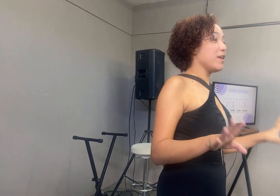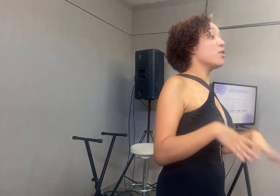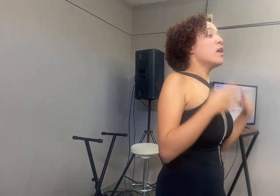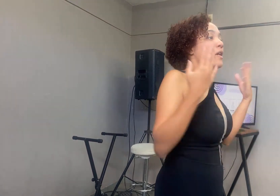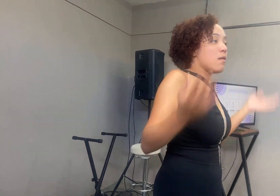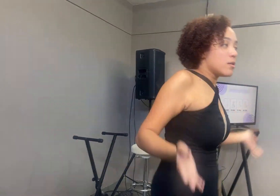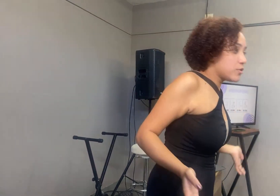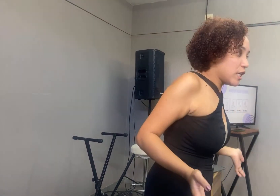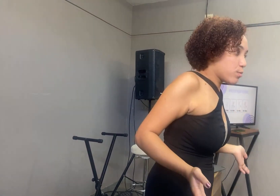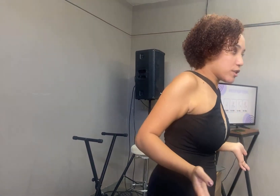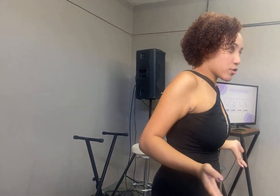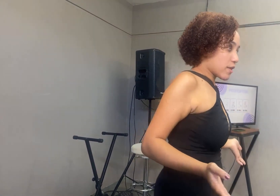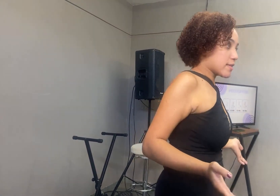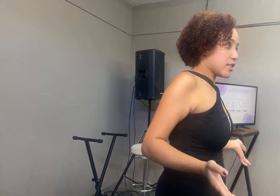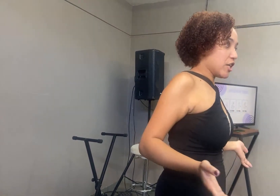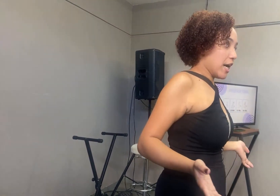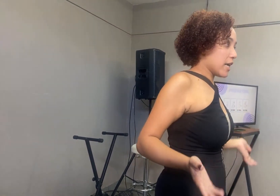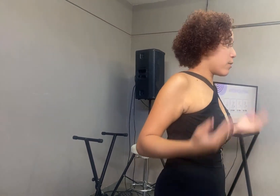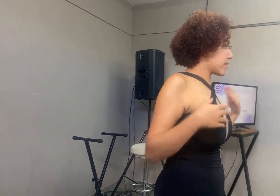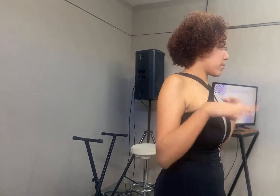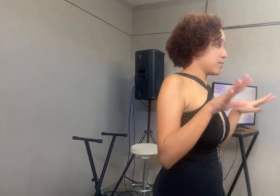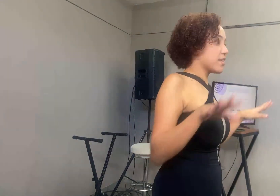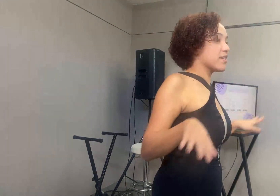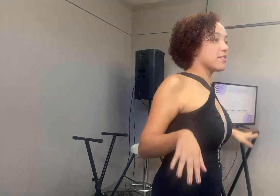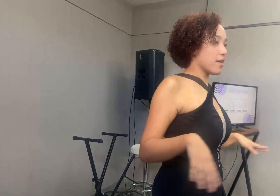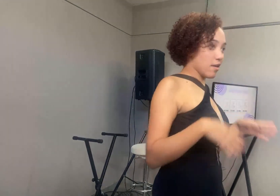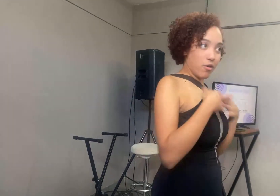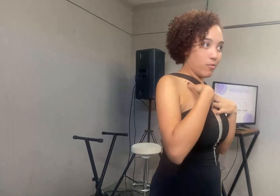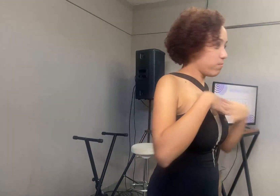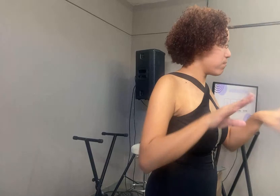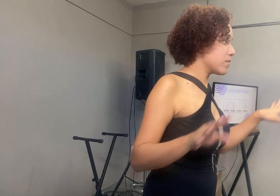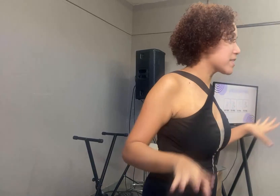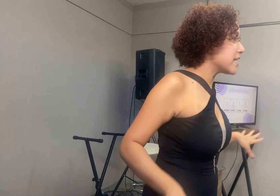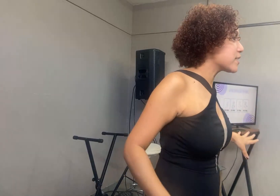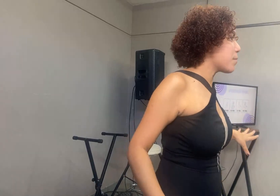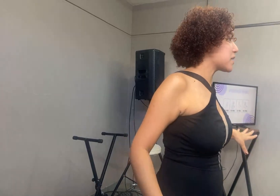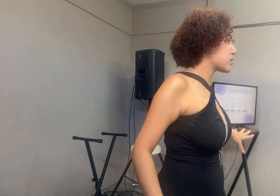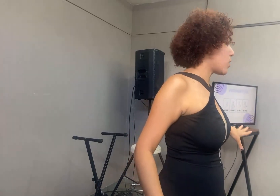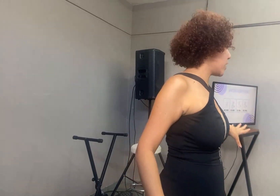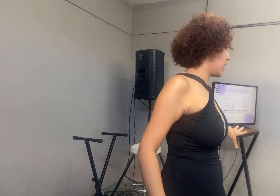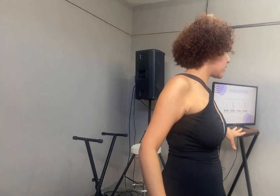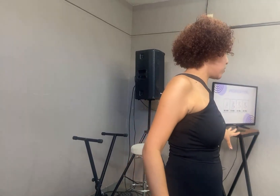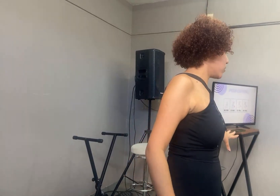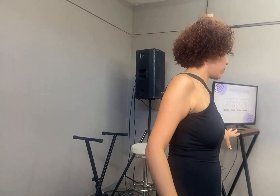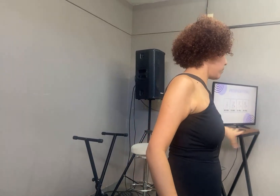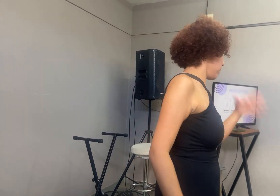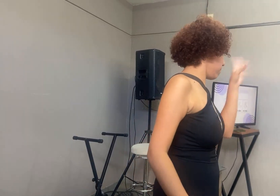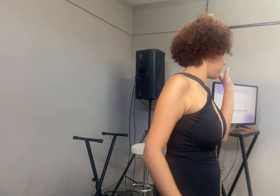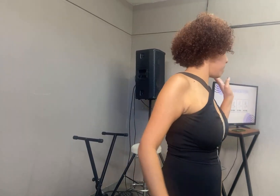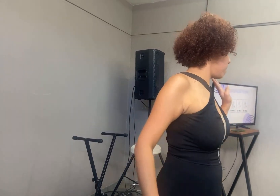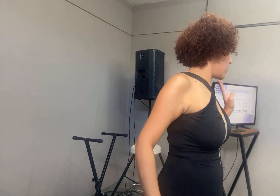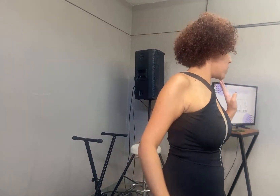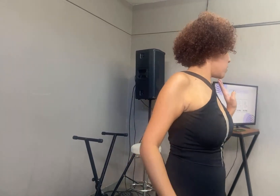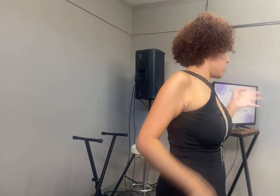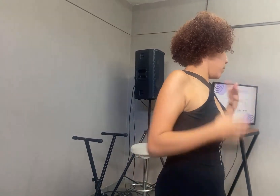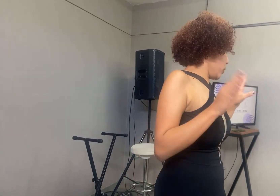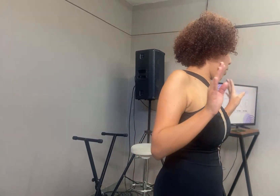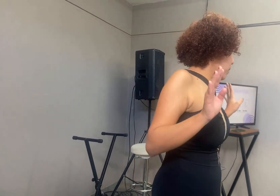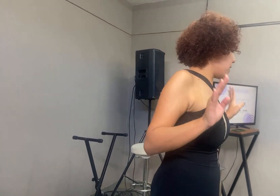Tranquilo. Gente, pode acontecer de errar. Igual, por exemplo, muitas vezes eu esqueci como é que sou, então meu nome mesmo,